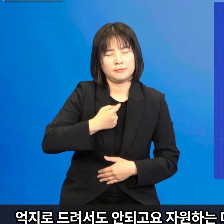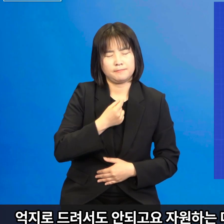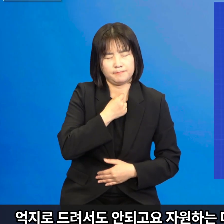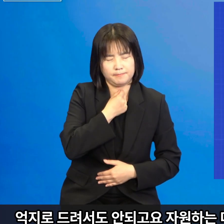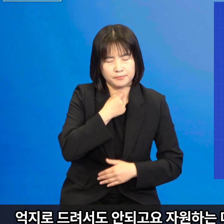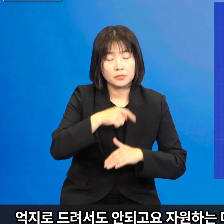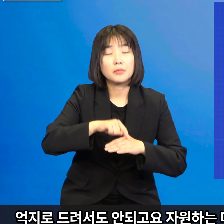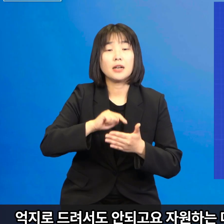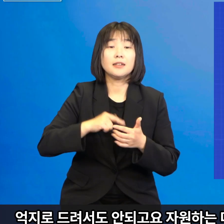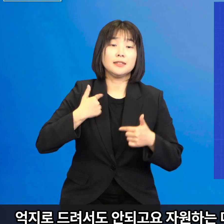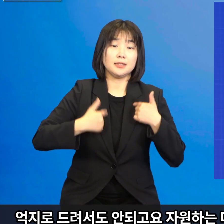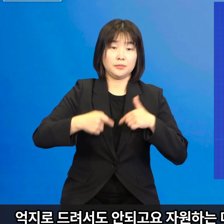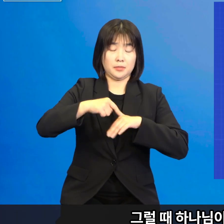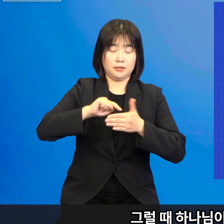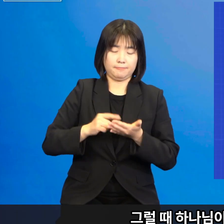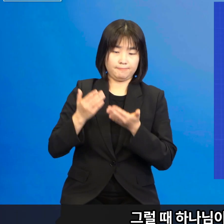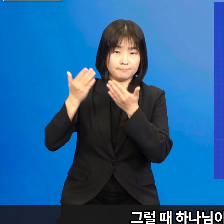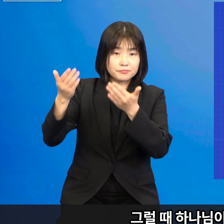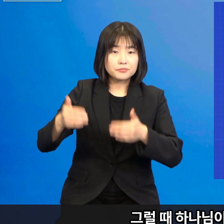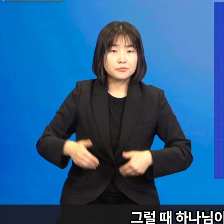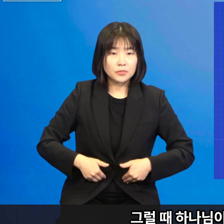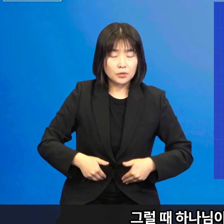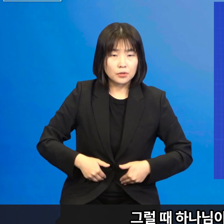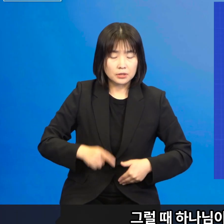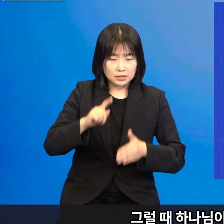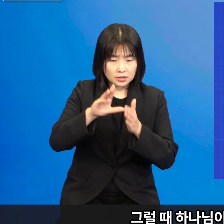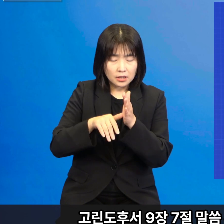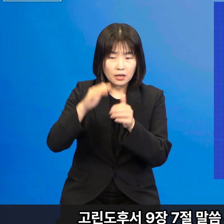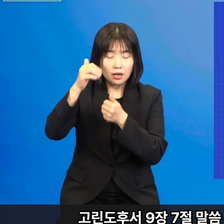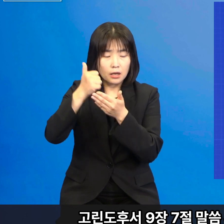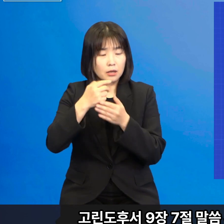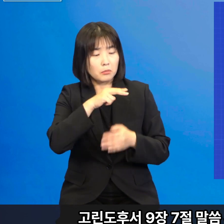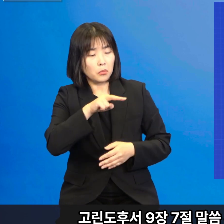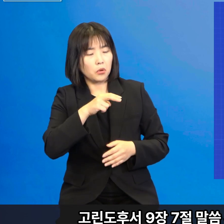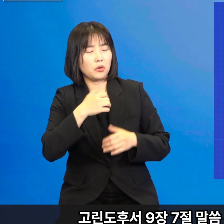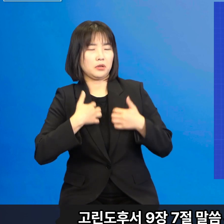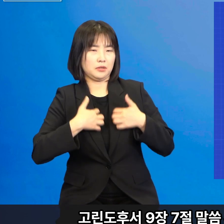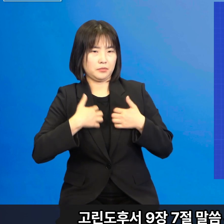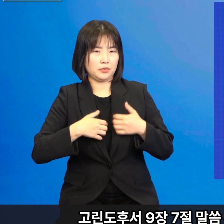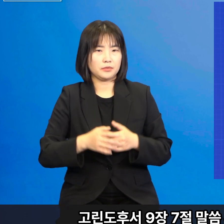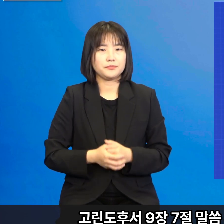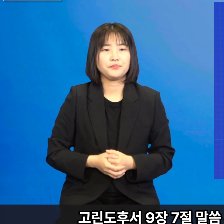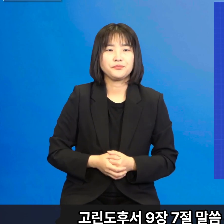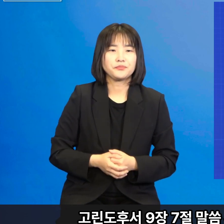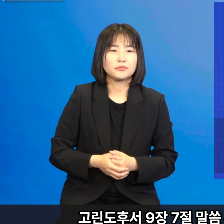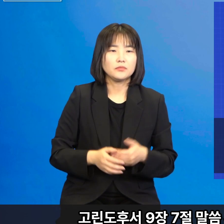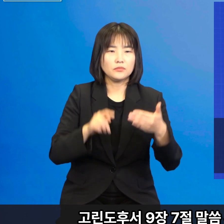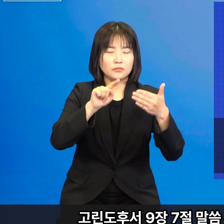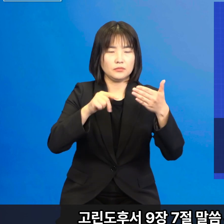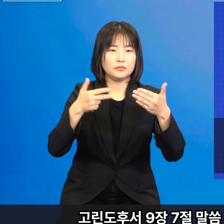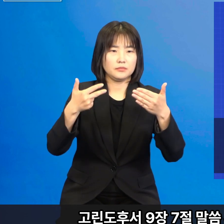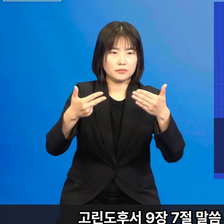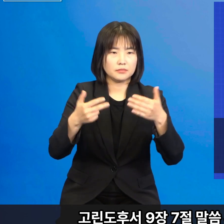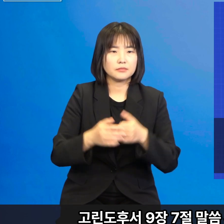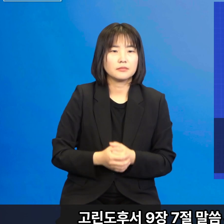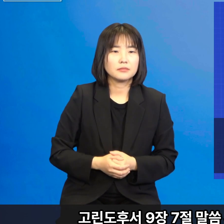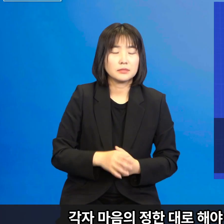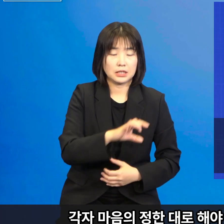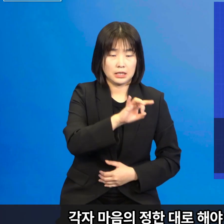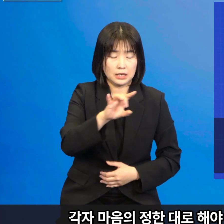마음으로, 기쁜 마음으로 드려야 됩니다. 그럴 때 하나님이 기뻐하시는 거죠. 고린도후서 9장 7절 말씀을 함께 읽겠습니다.